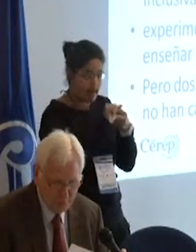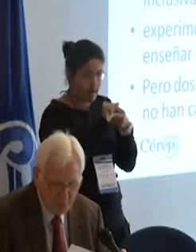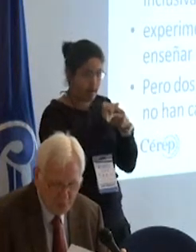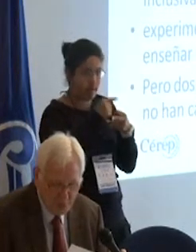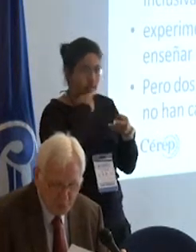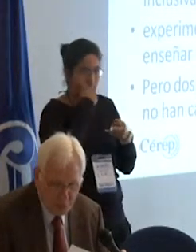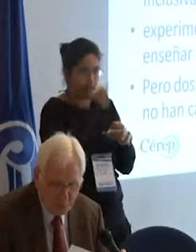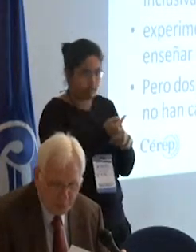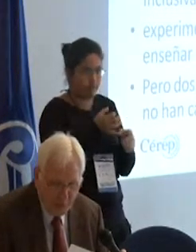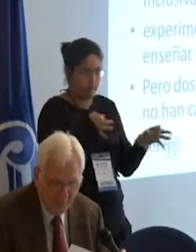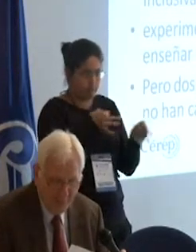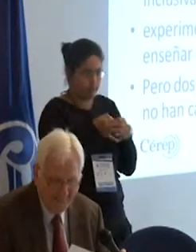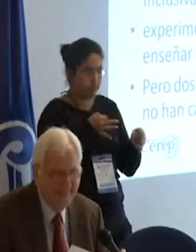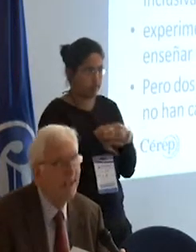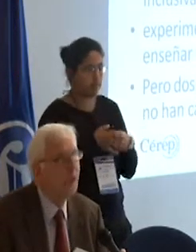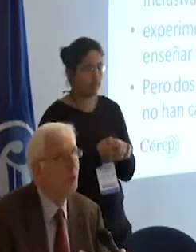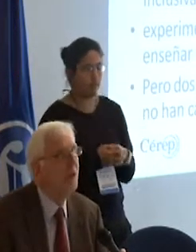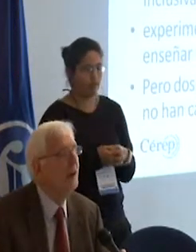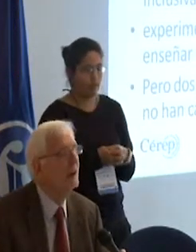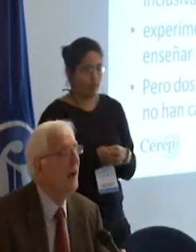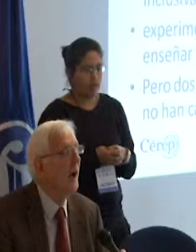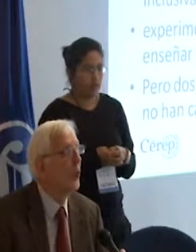da la siguiente explicación.